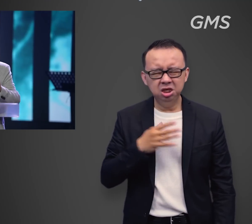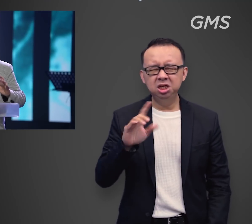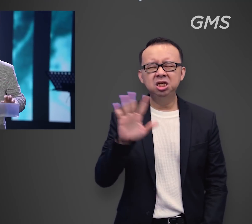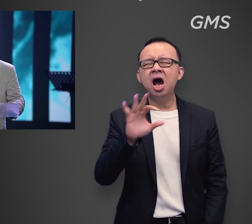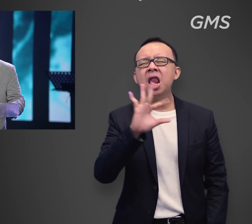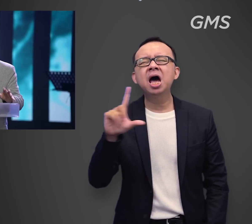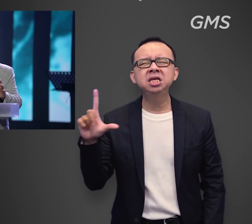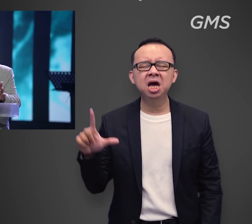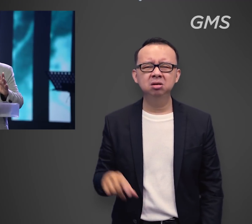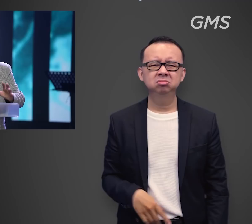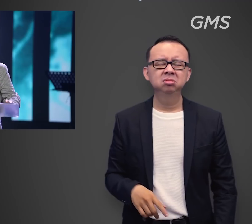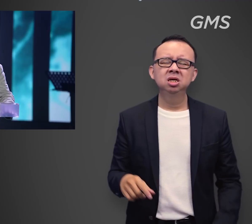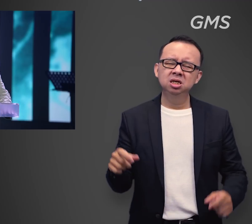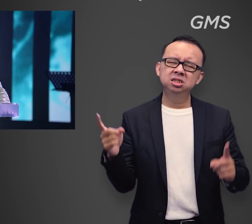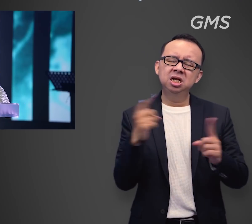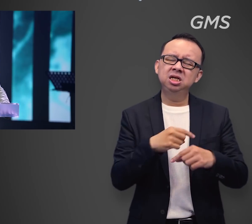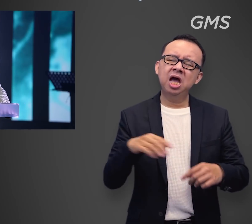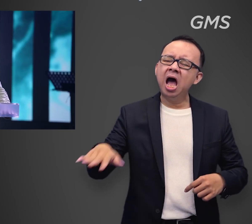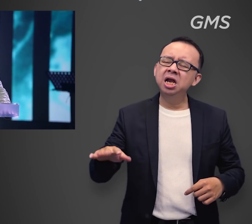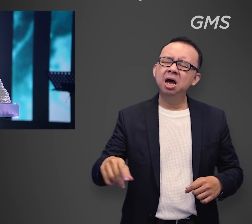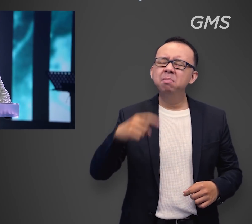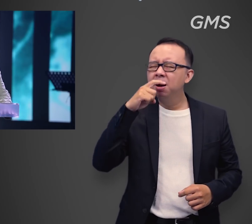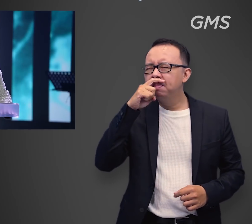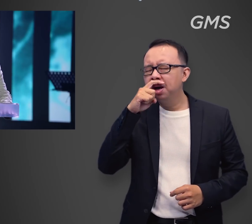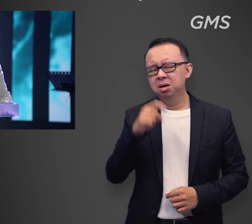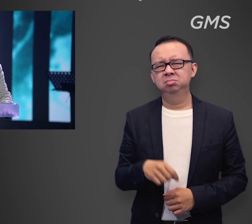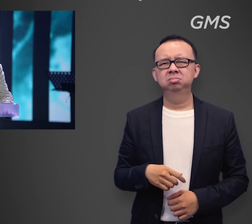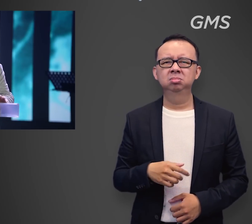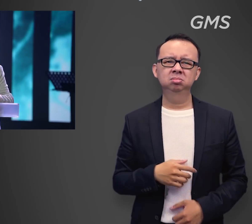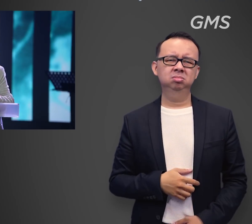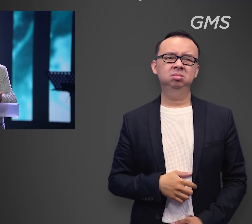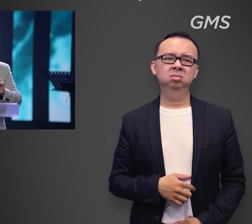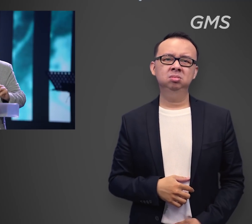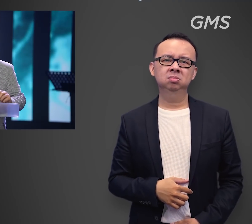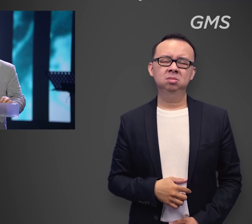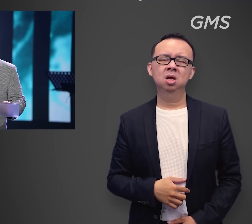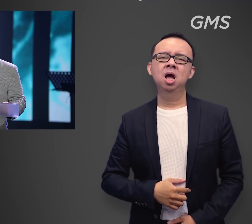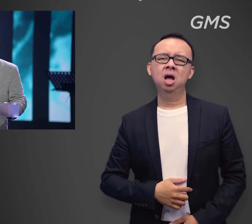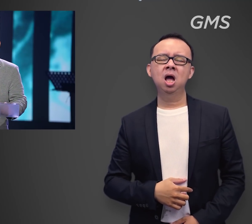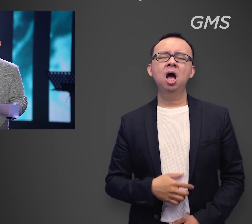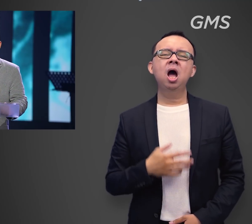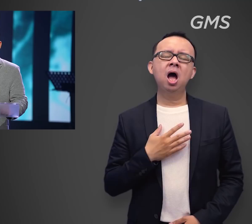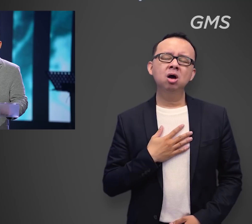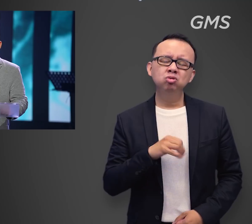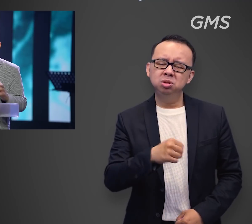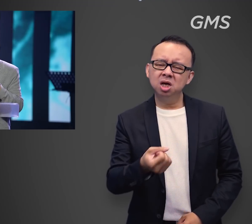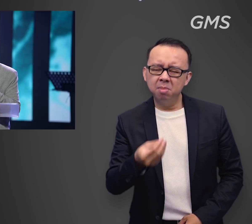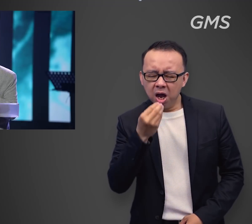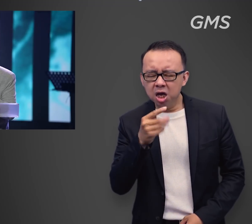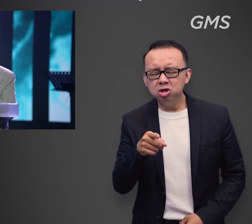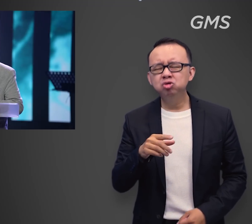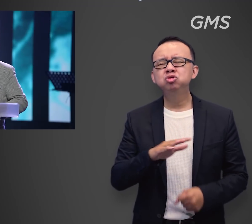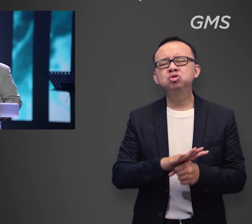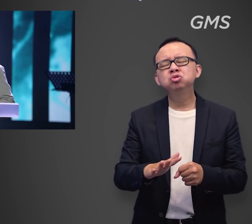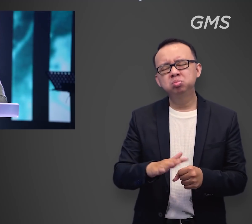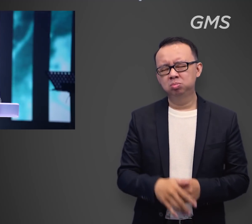jangan diterima sebagai anak, jadi pegawai aja. Ya pokoknya aku bisa makan dan sebagainya. Orang ini